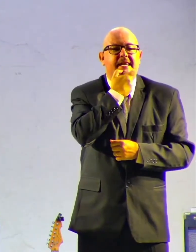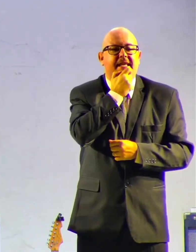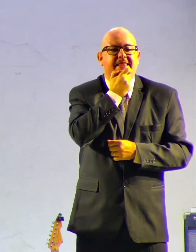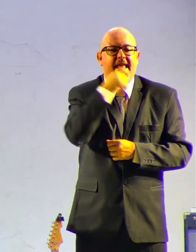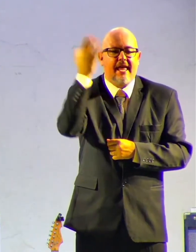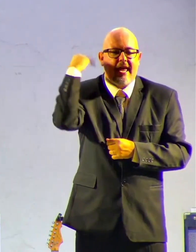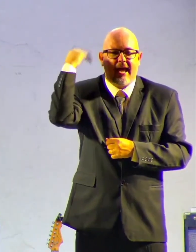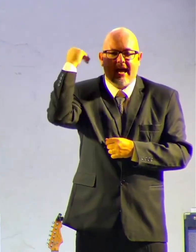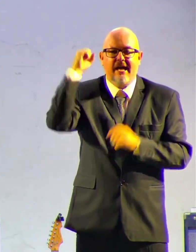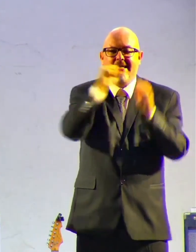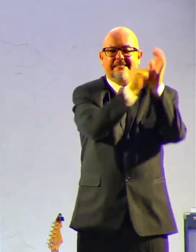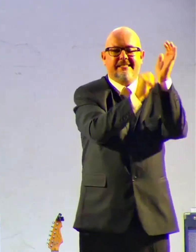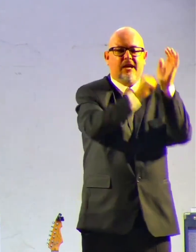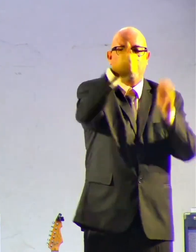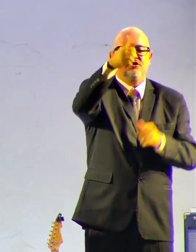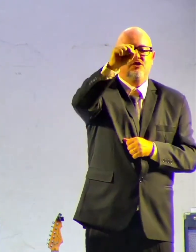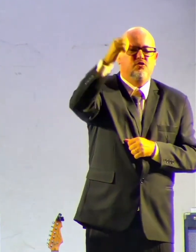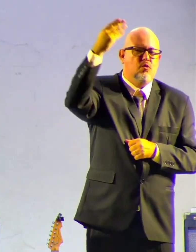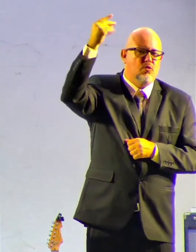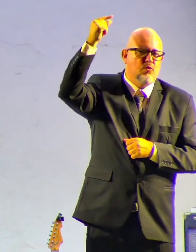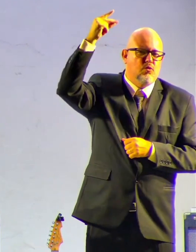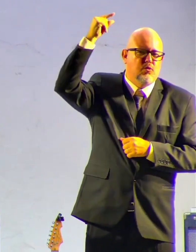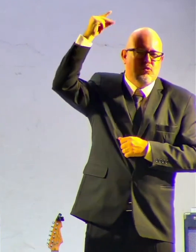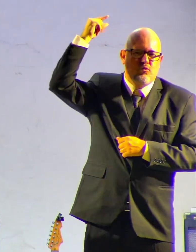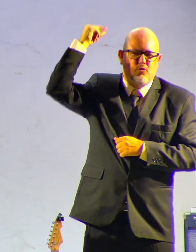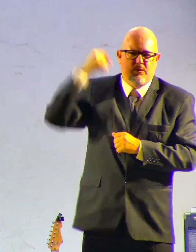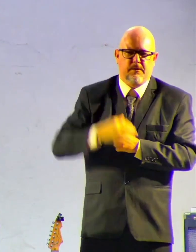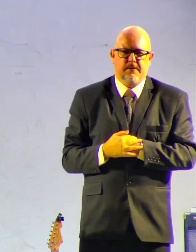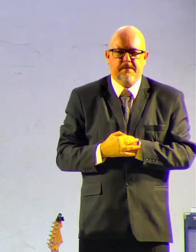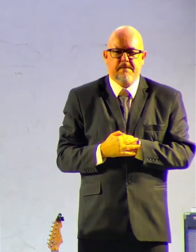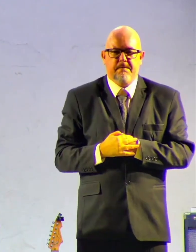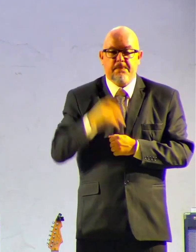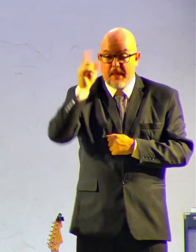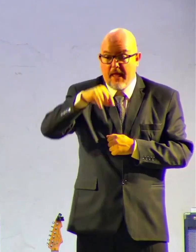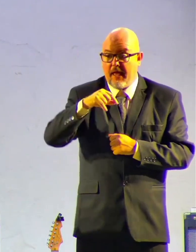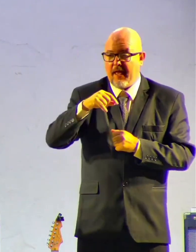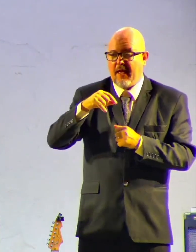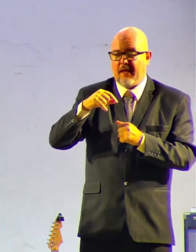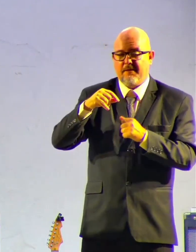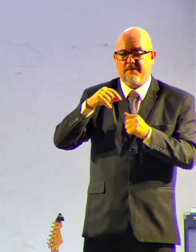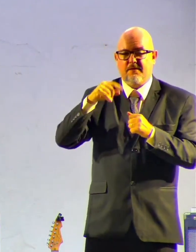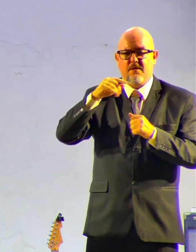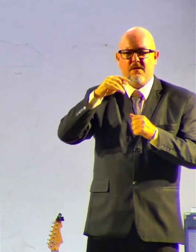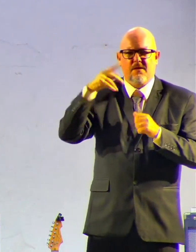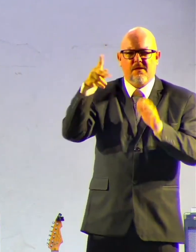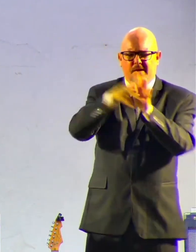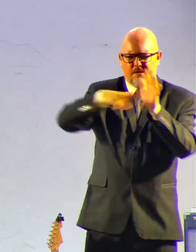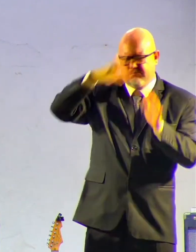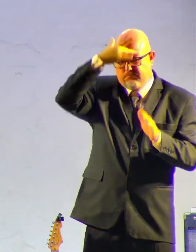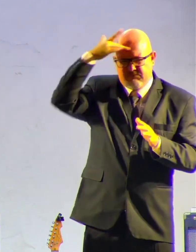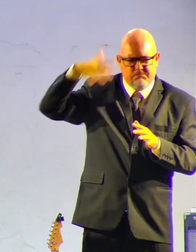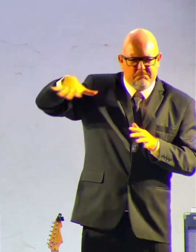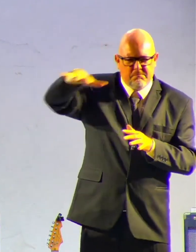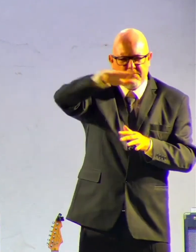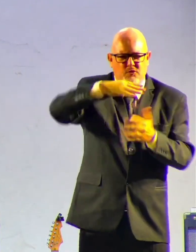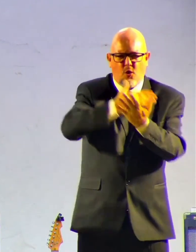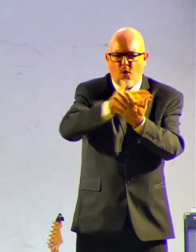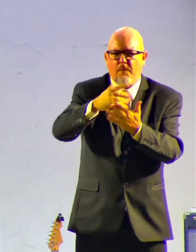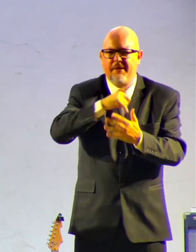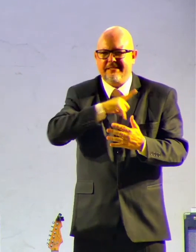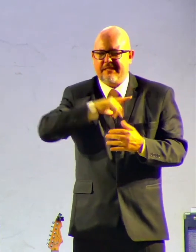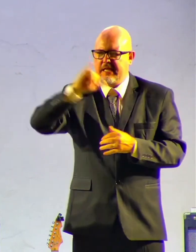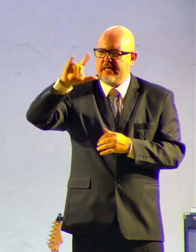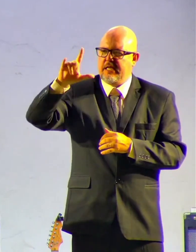no século XVIII. Vocês bem sabem que, como fruto do racionalismo e